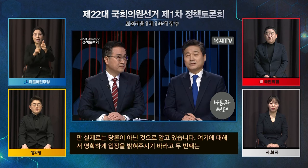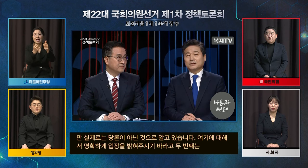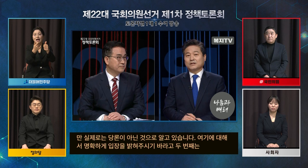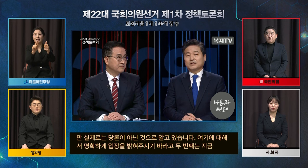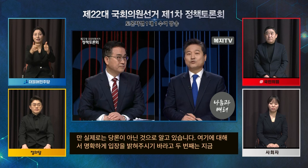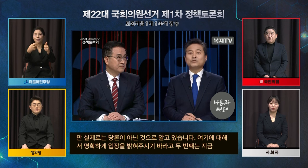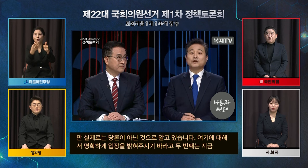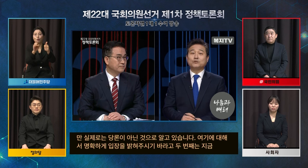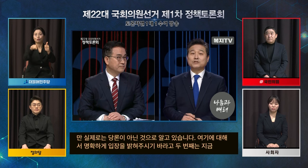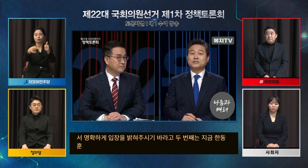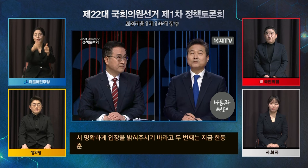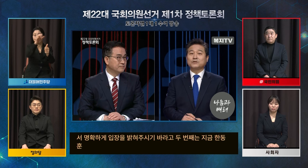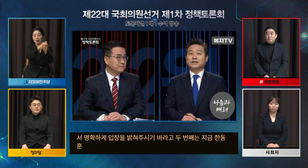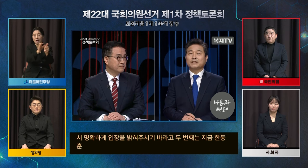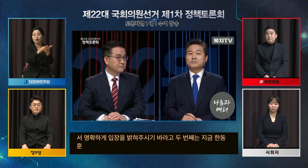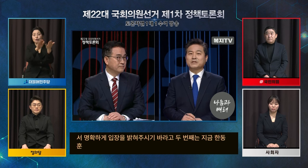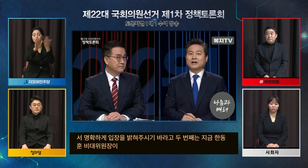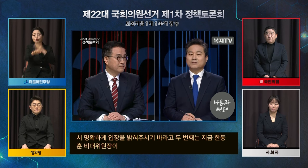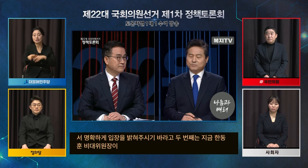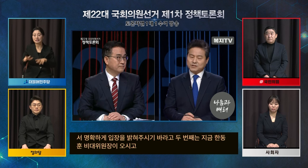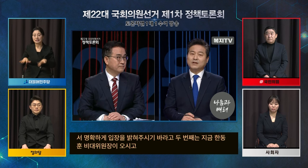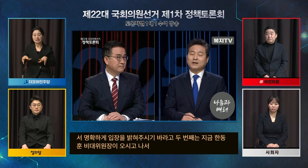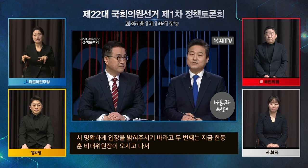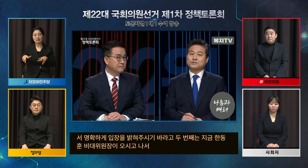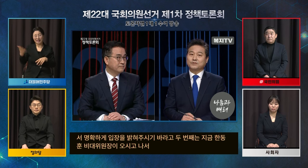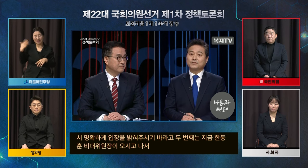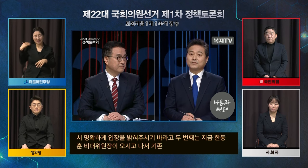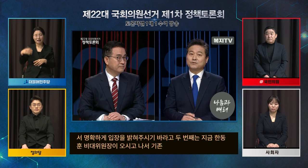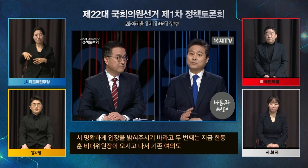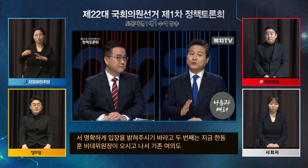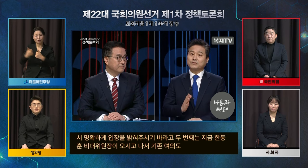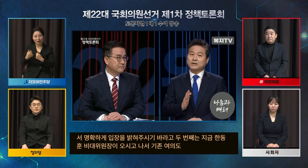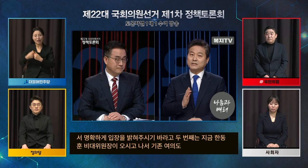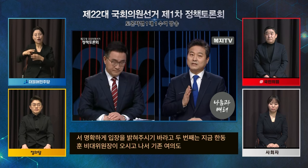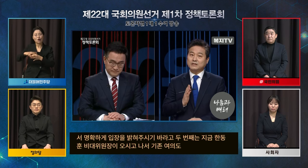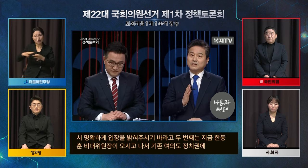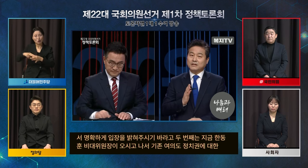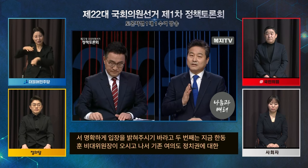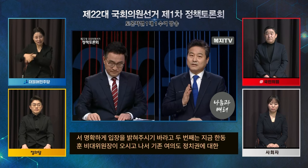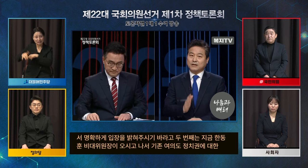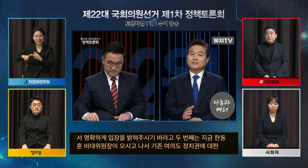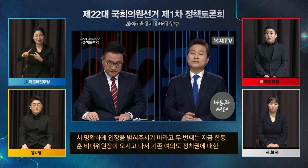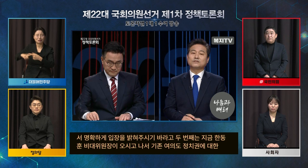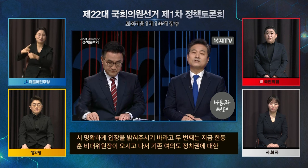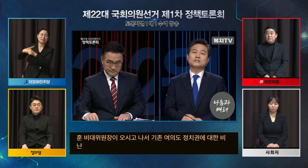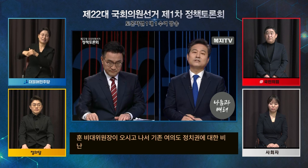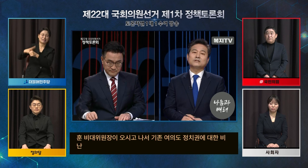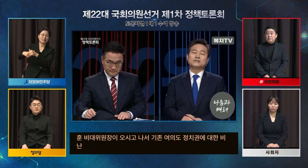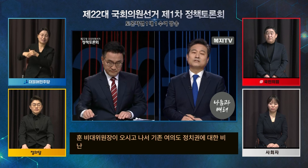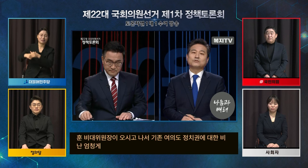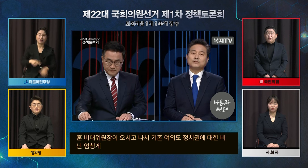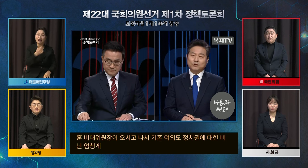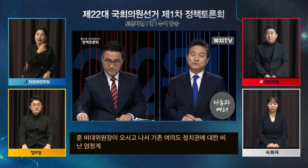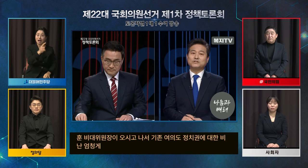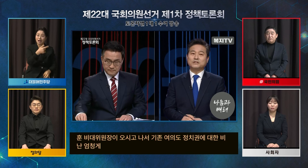기존 여의도 정치권에 대한 비난을 엄청나게 하셨어요. 그리고 본인은 굉장히 깨끗한 정치 그리고 새로운 정치를